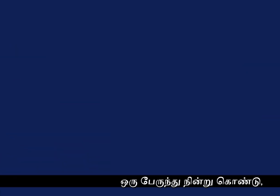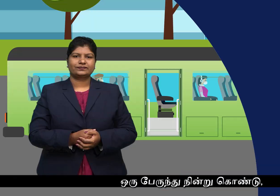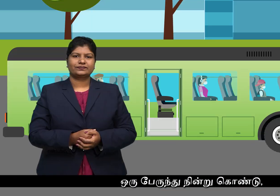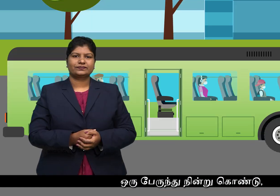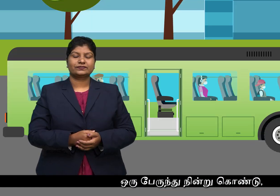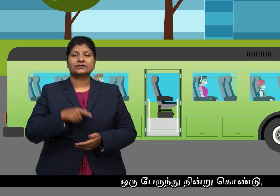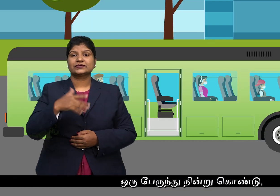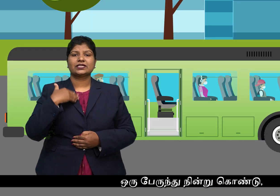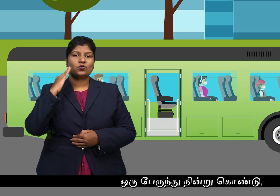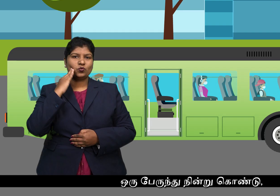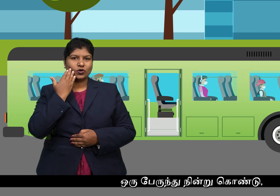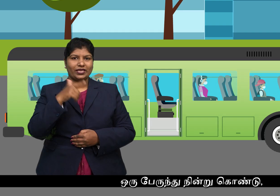ஒரு பேருந்து நின்று கொண்டு